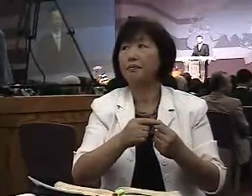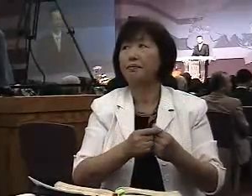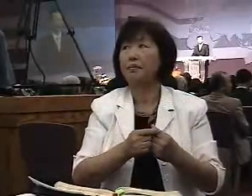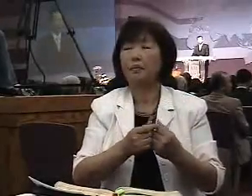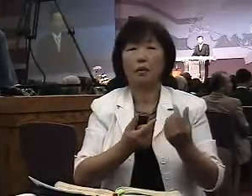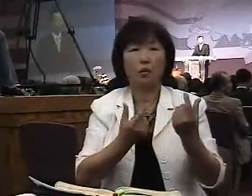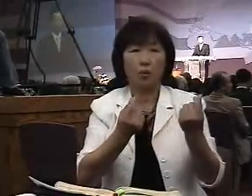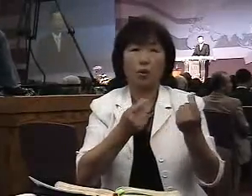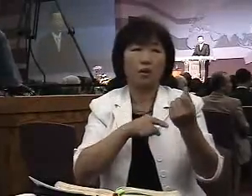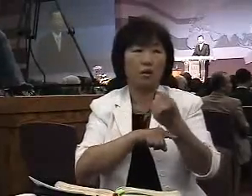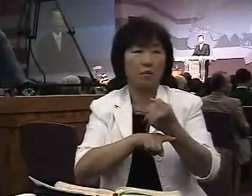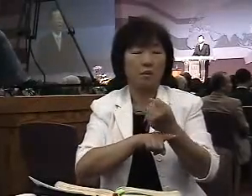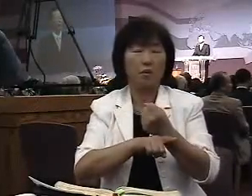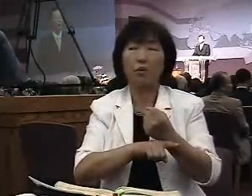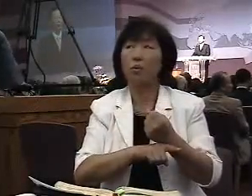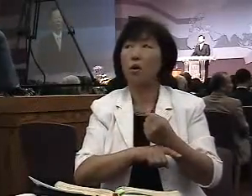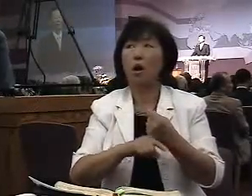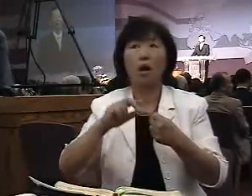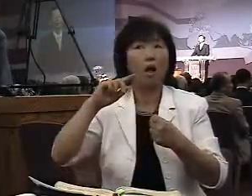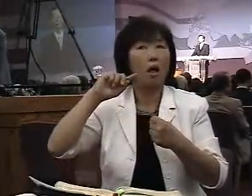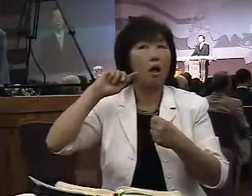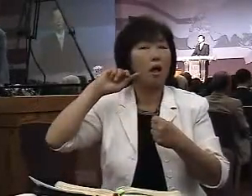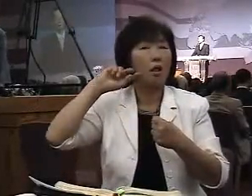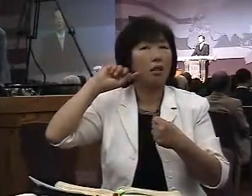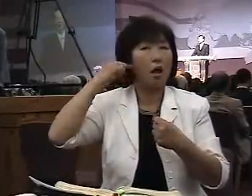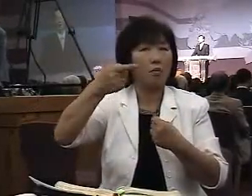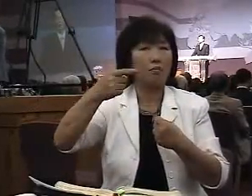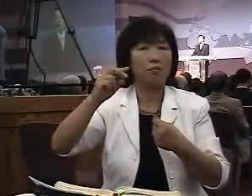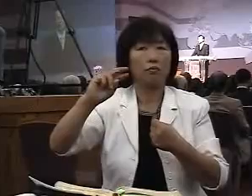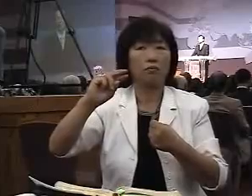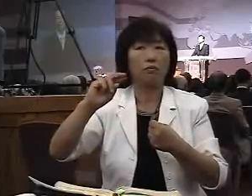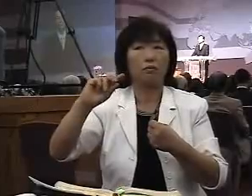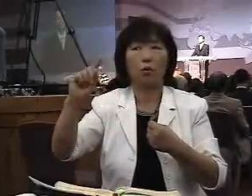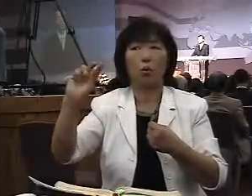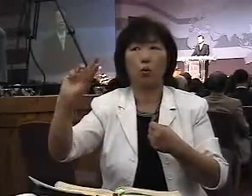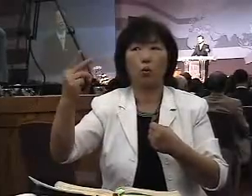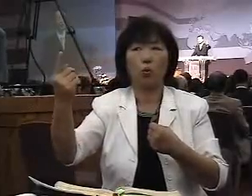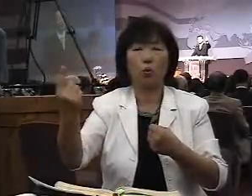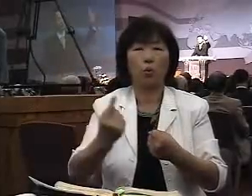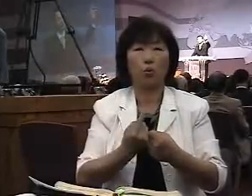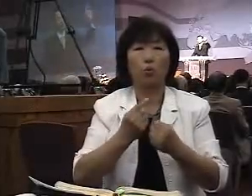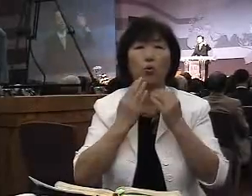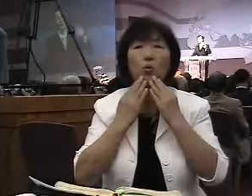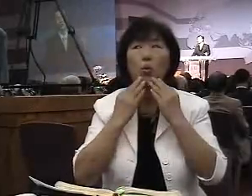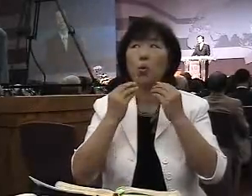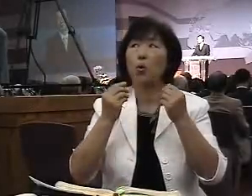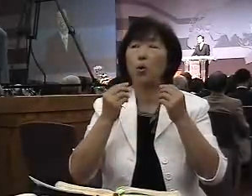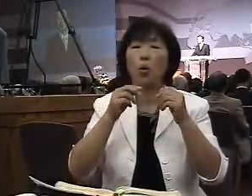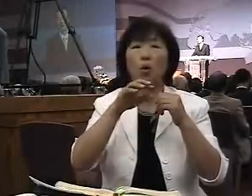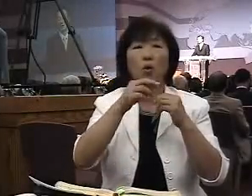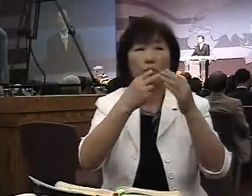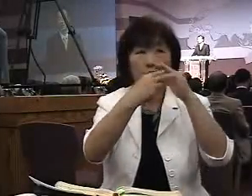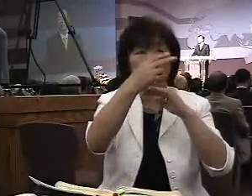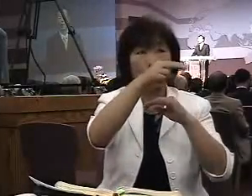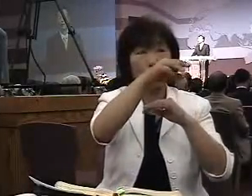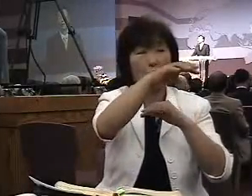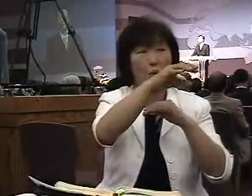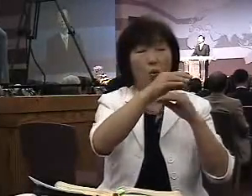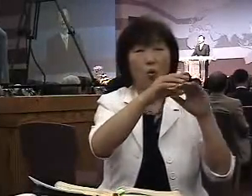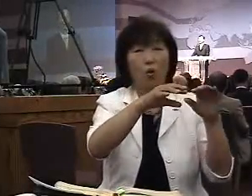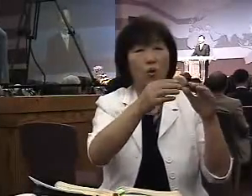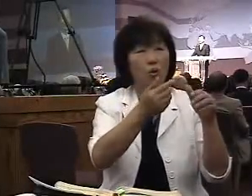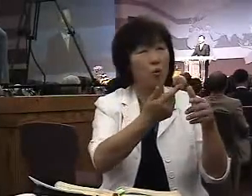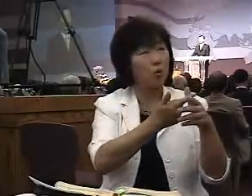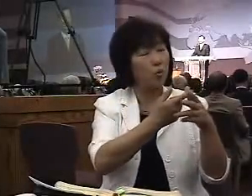같은 의미로 우리가 다음 돌아오는 토요일 아침 8시부터 2시까지 이 비전 플라자에서